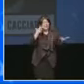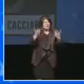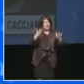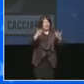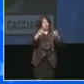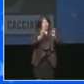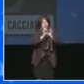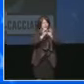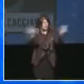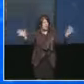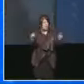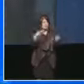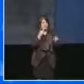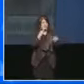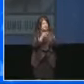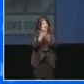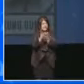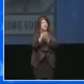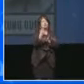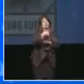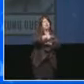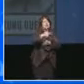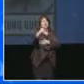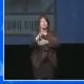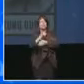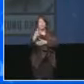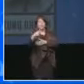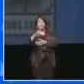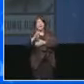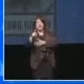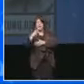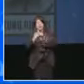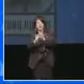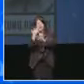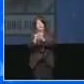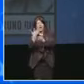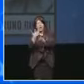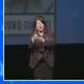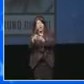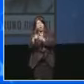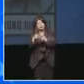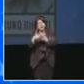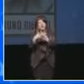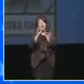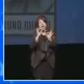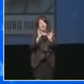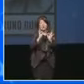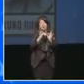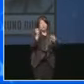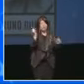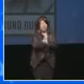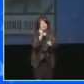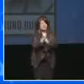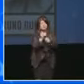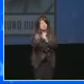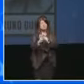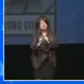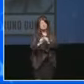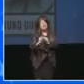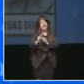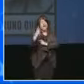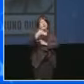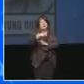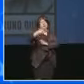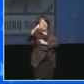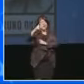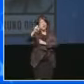ci sarà Giordano Bruno Guerri che racconterà fiume a cento anni dall'impresa di D'Annunzio e Giordano Bruno Guerri è un irregolare